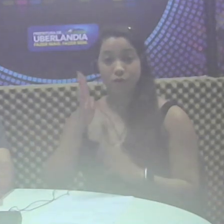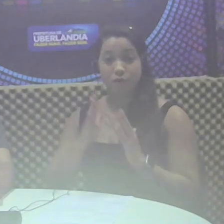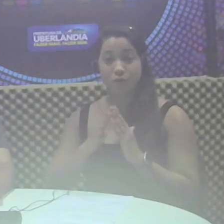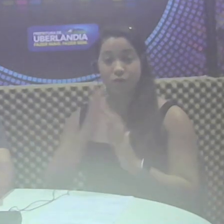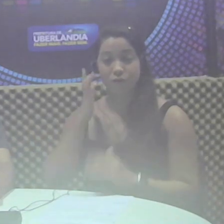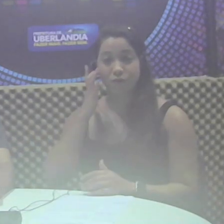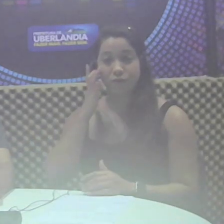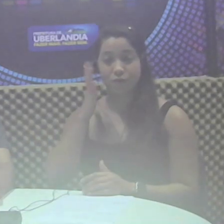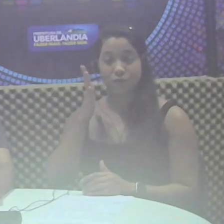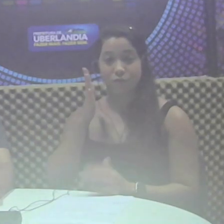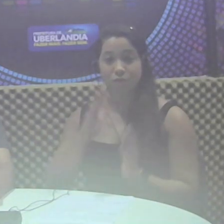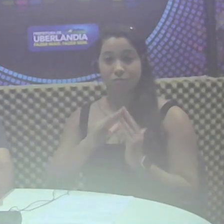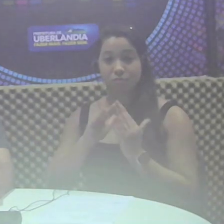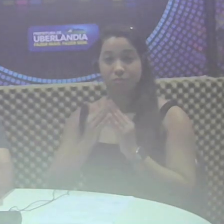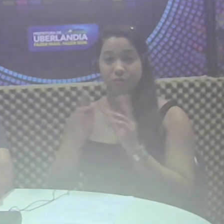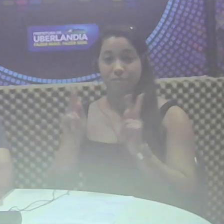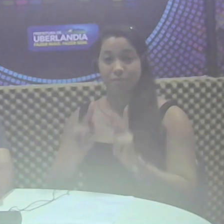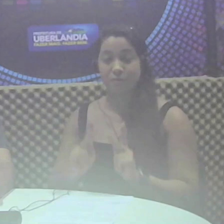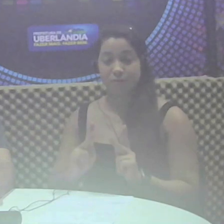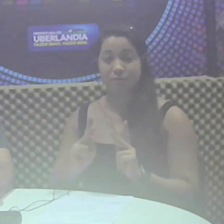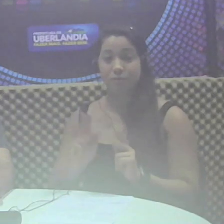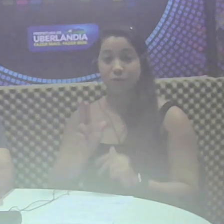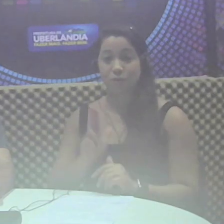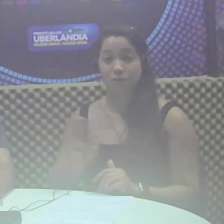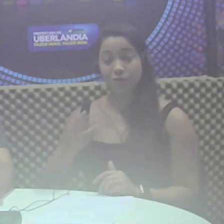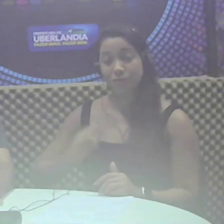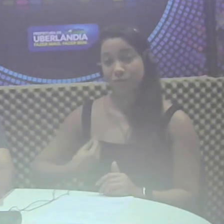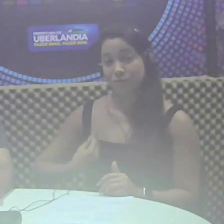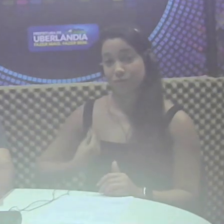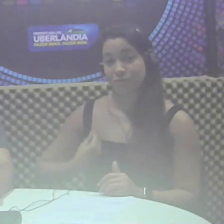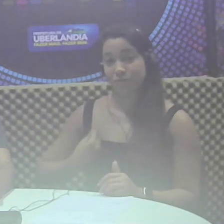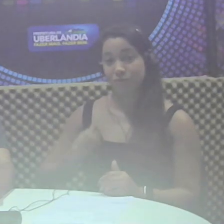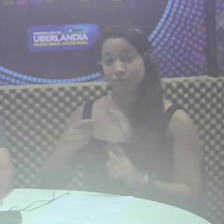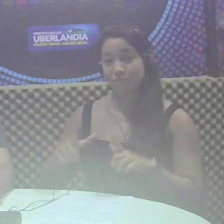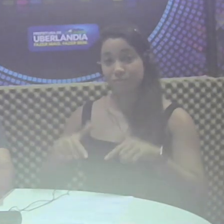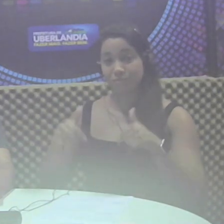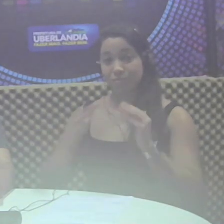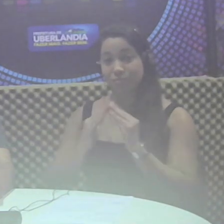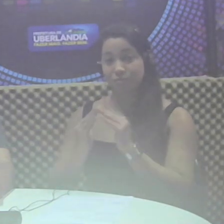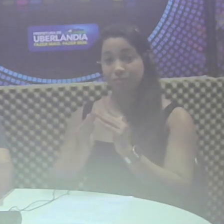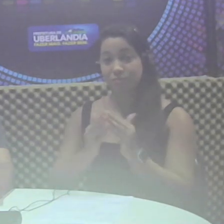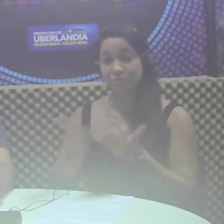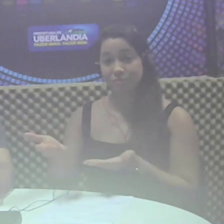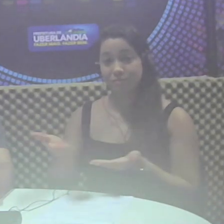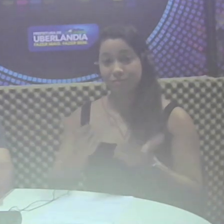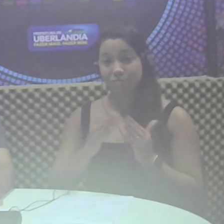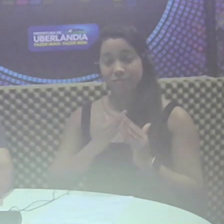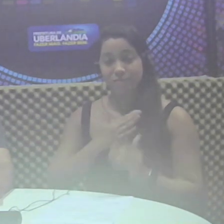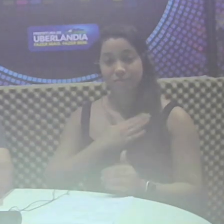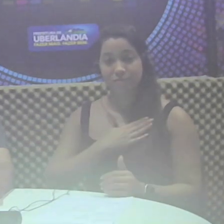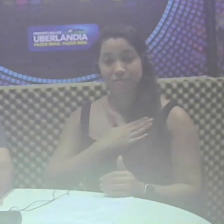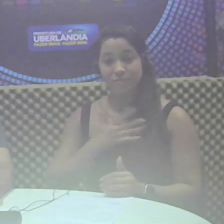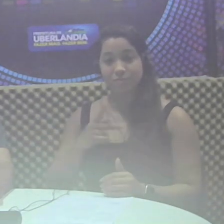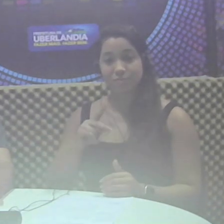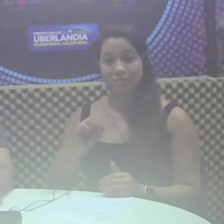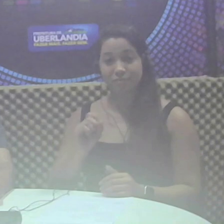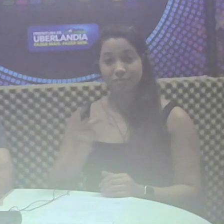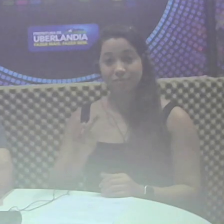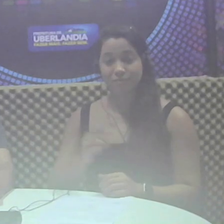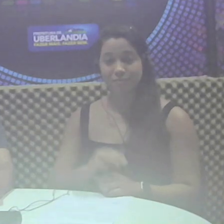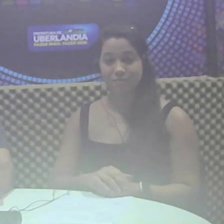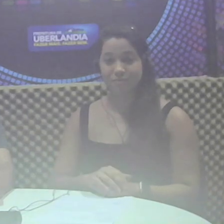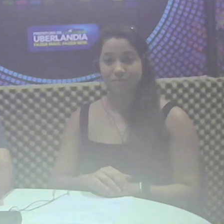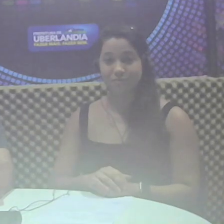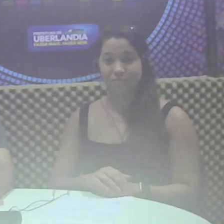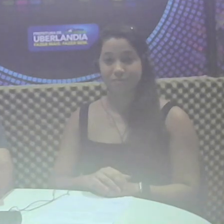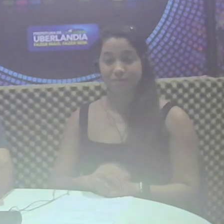Fácil, Assentamento da Paz, Uberlândia Viva, Ação Moradia, entre A Casa é Minha e PSH. O setor